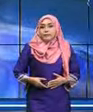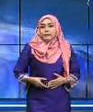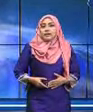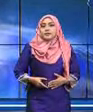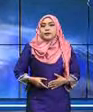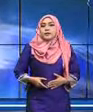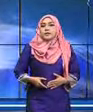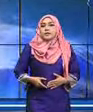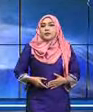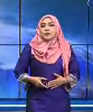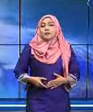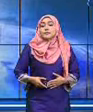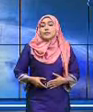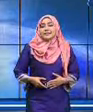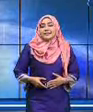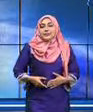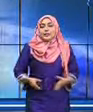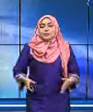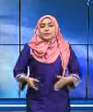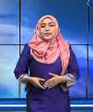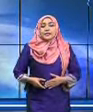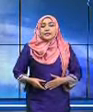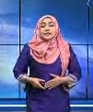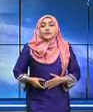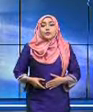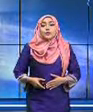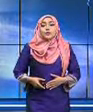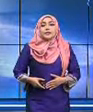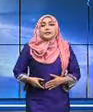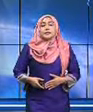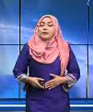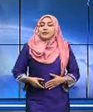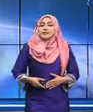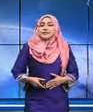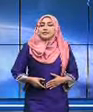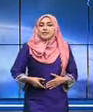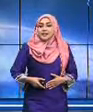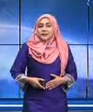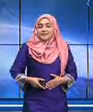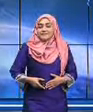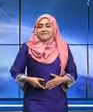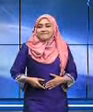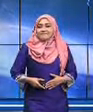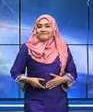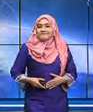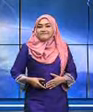Kamal Asmawi dan Supawi Ismail. Ini merupakan kali ke-10 baginda memandu sendiri kereta api.